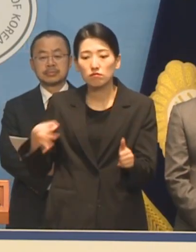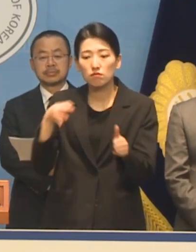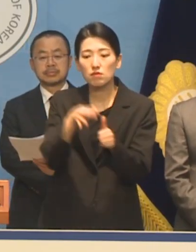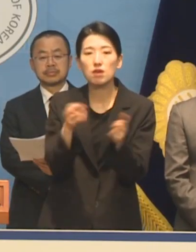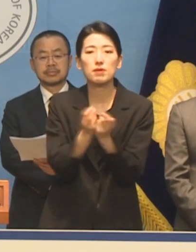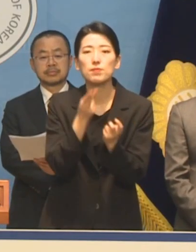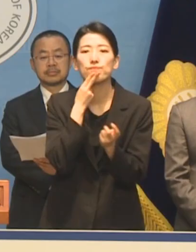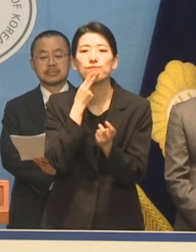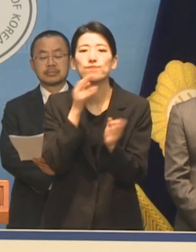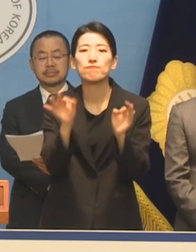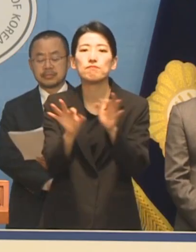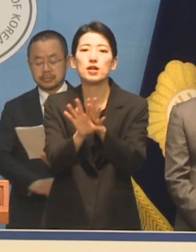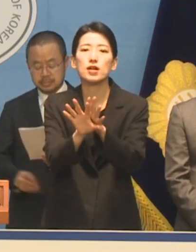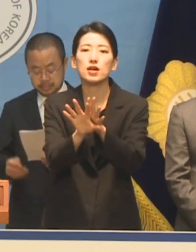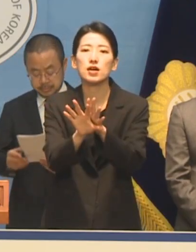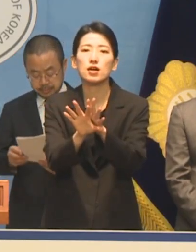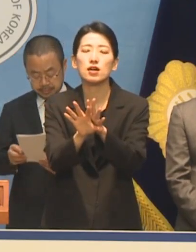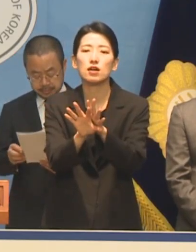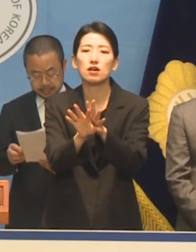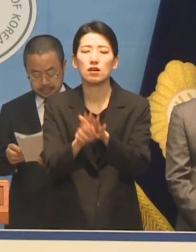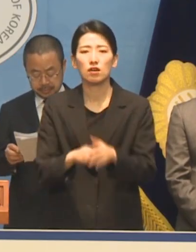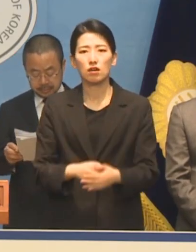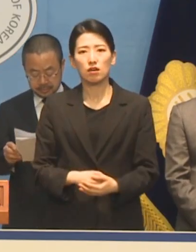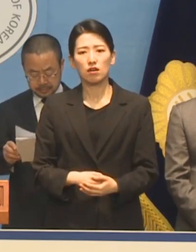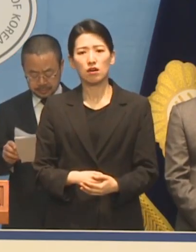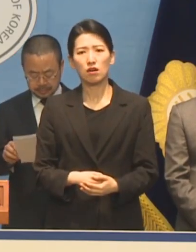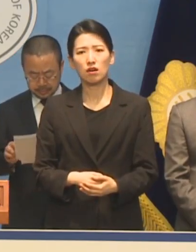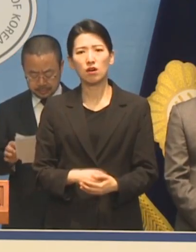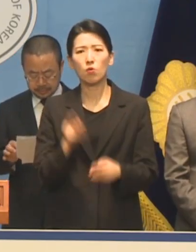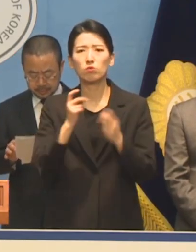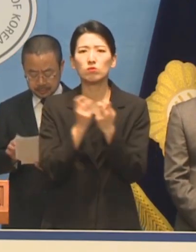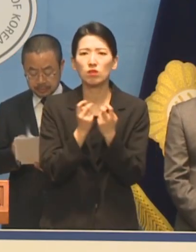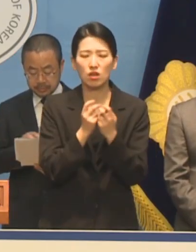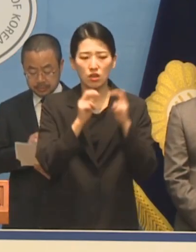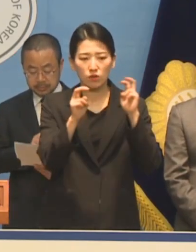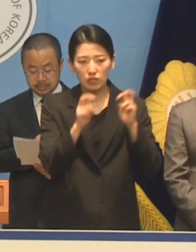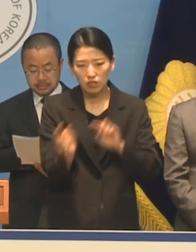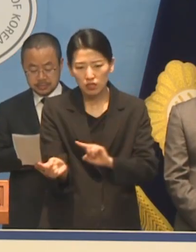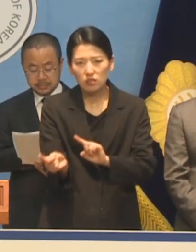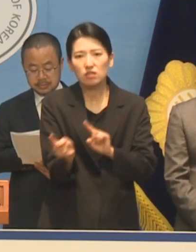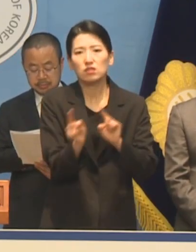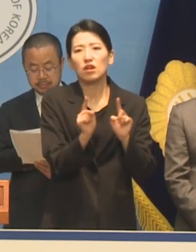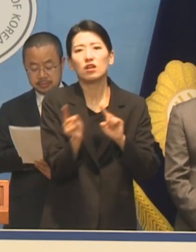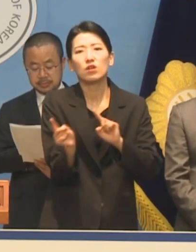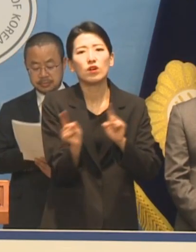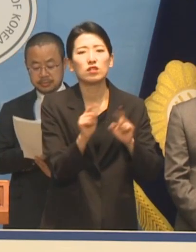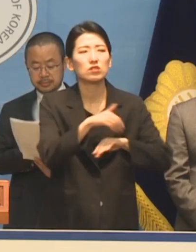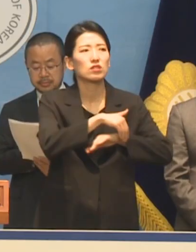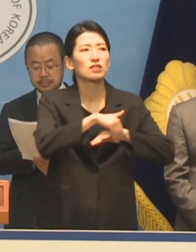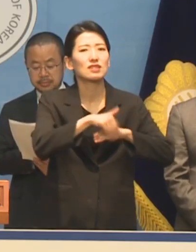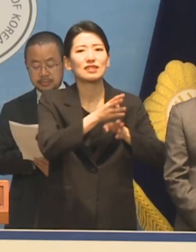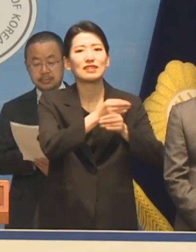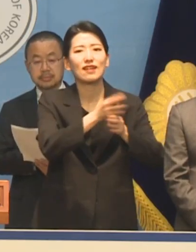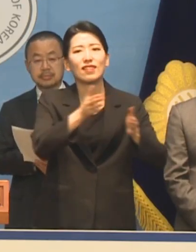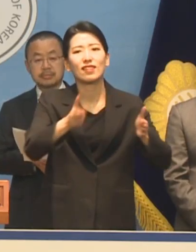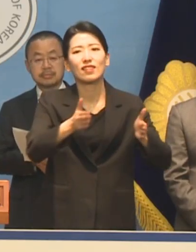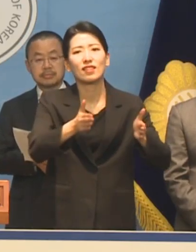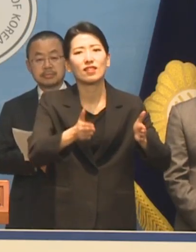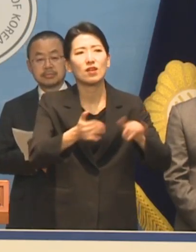대유 위니아가 회생할 수 있는 여러 가능성을 검토하기 위해서 회생 기한은